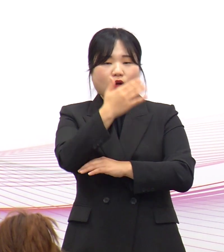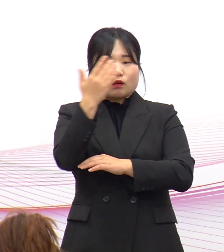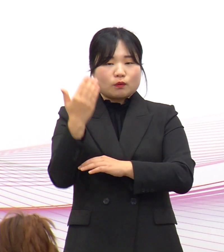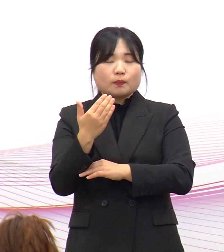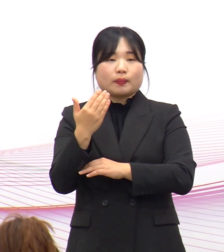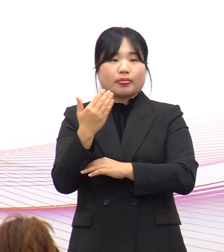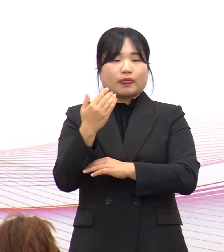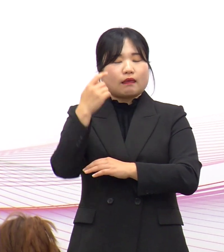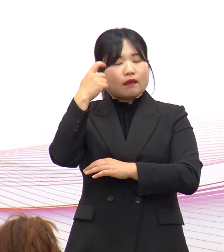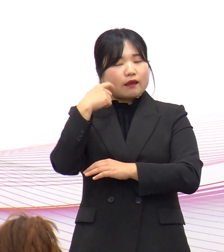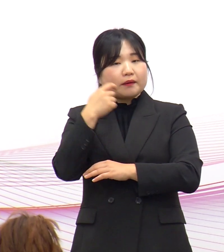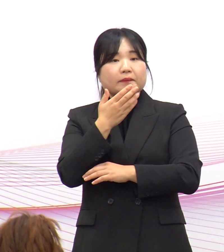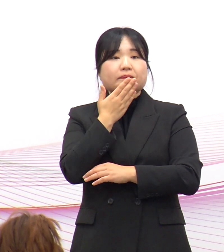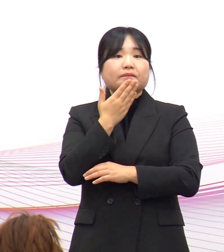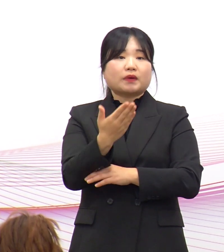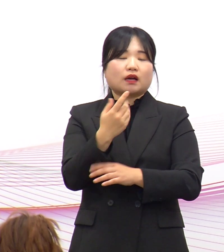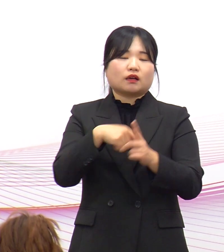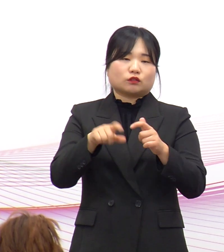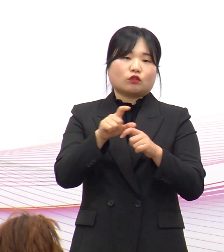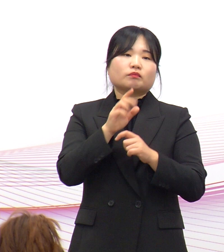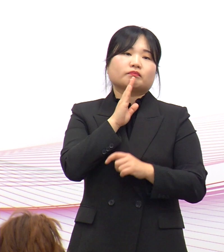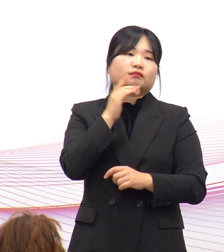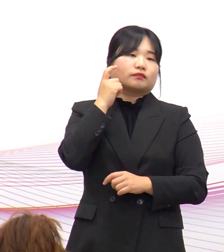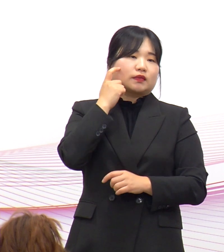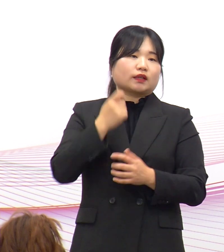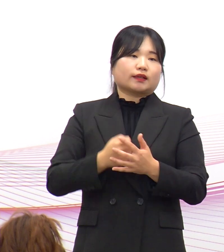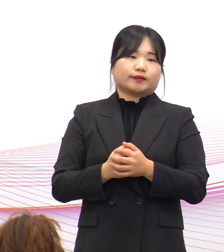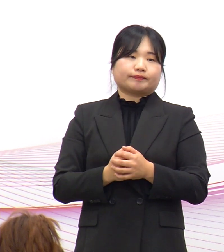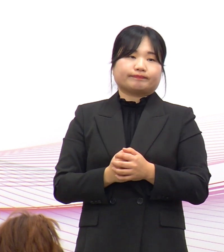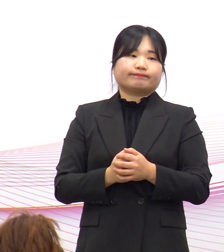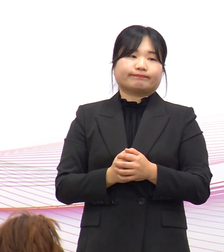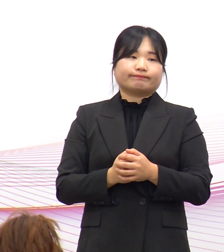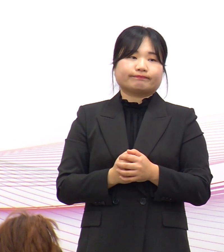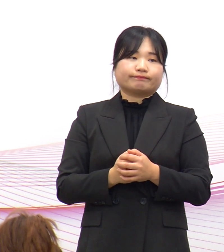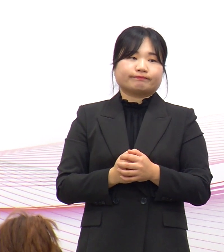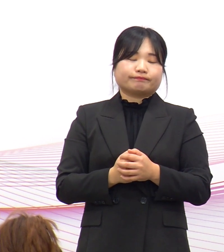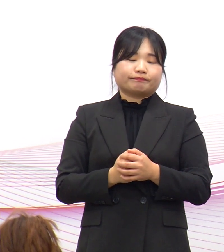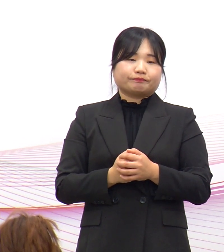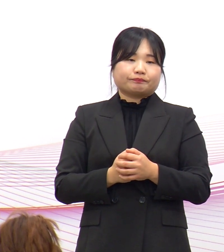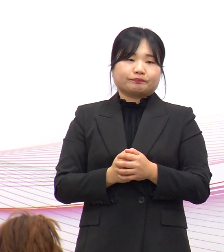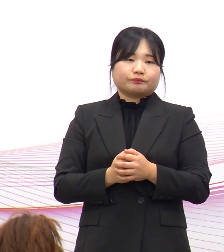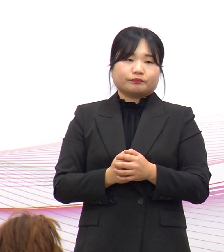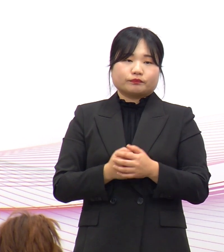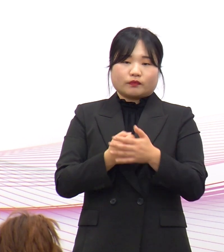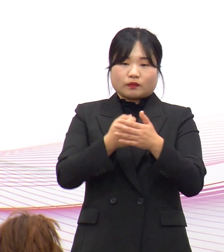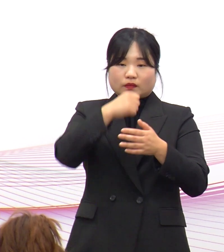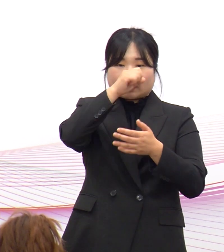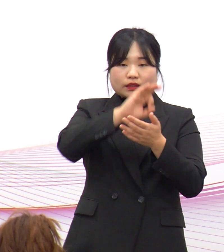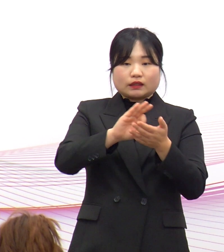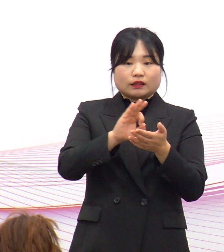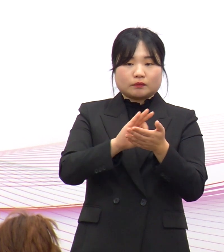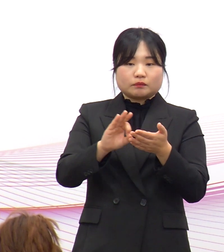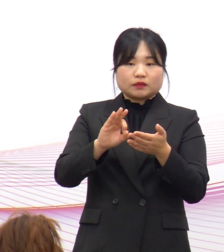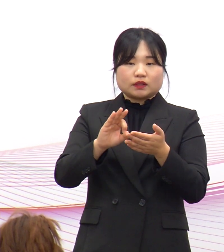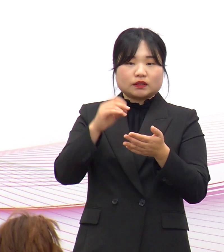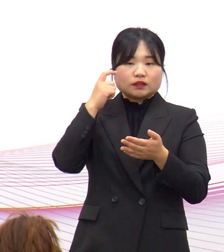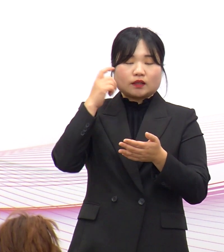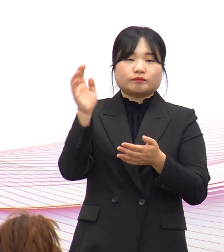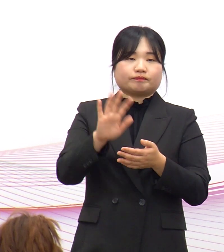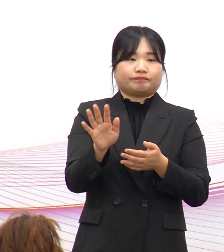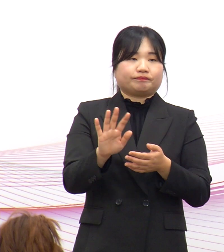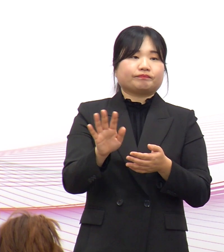이렇게 강화해야 되는 게 맞다고 생각해서 그렇게 생각하지는 않고요. 그래서 예산 낭비는 저희가